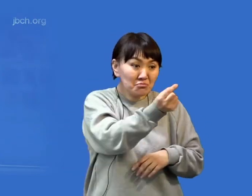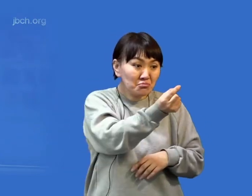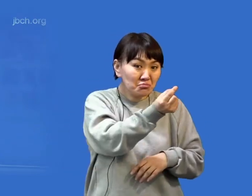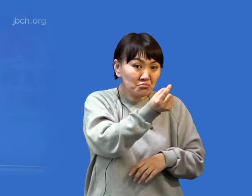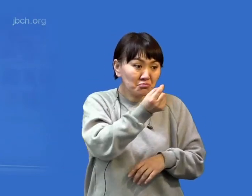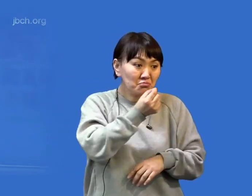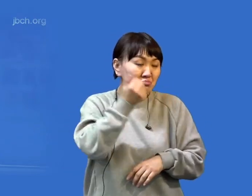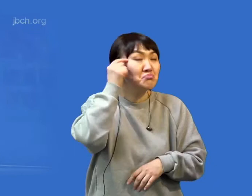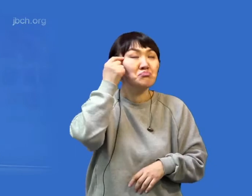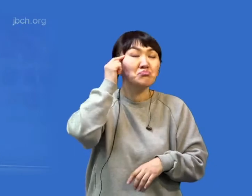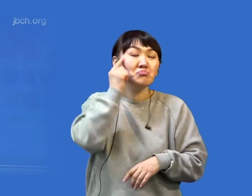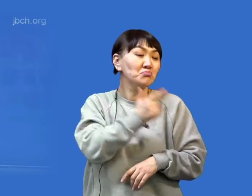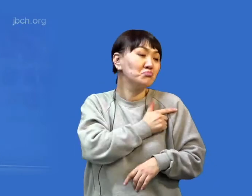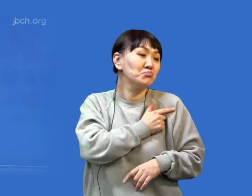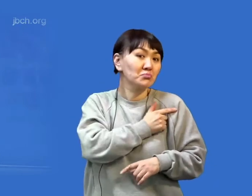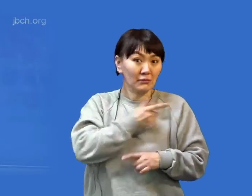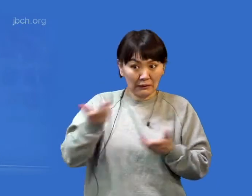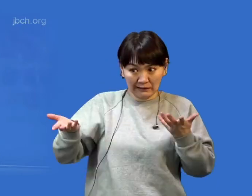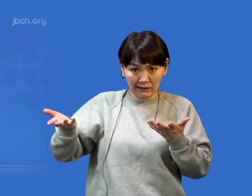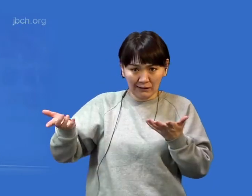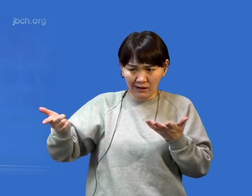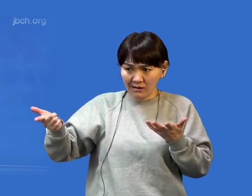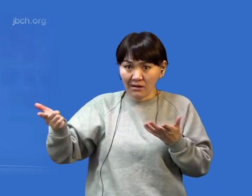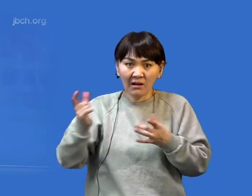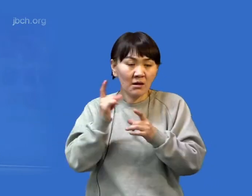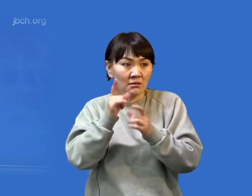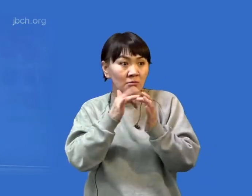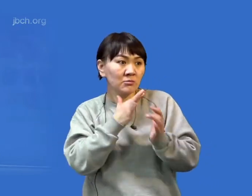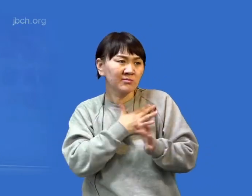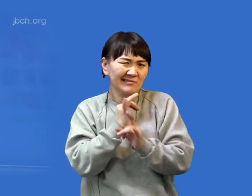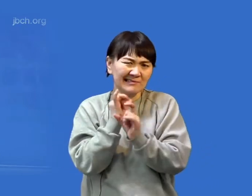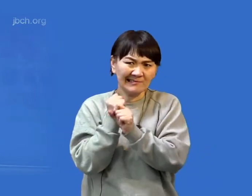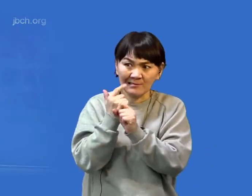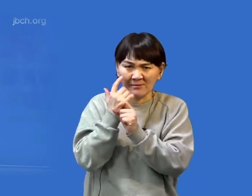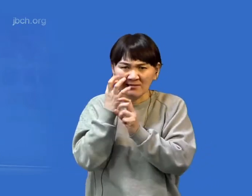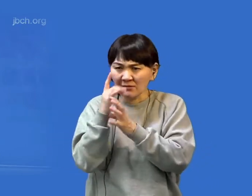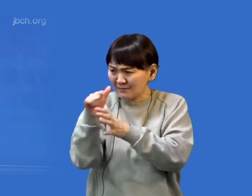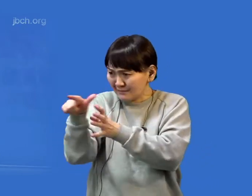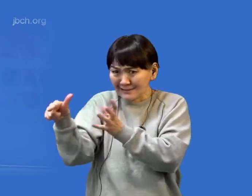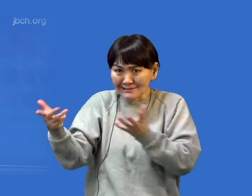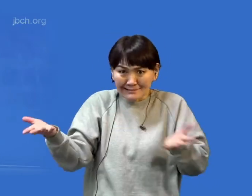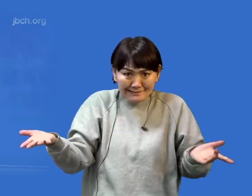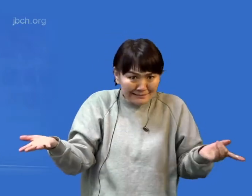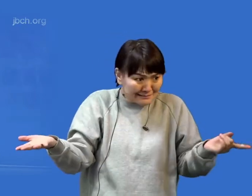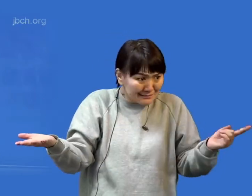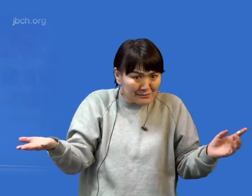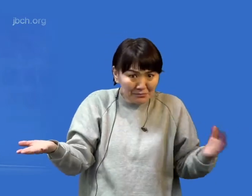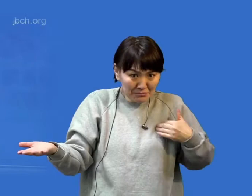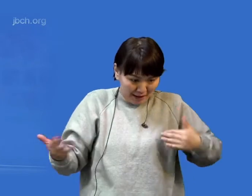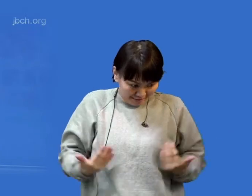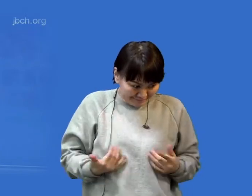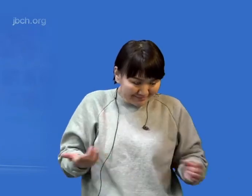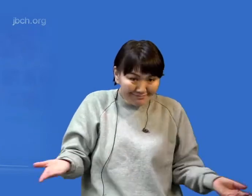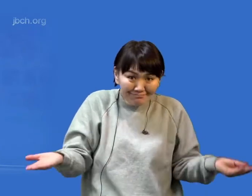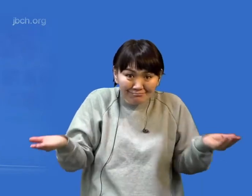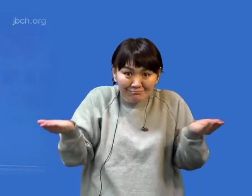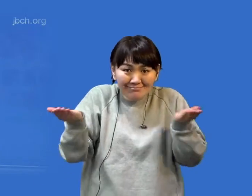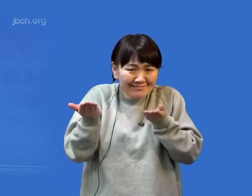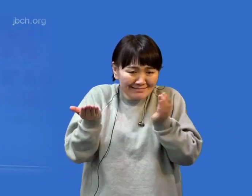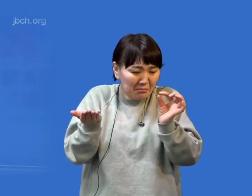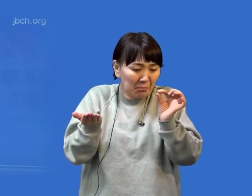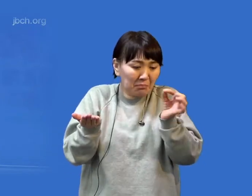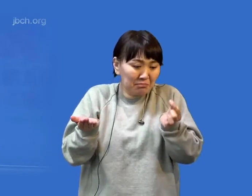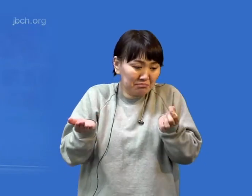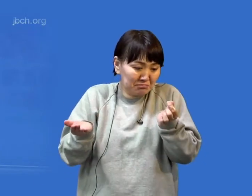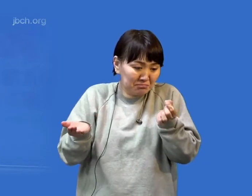амар тухтай амьдарч байгаа үед тийм байхад үртэл нэг жаахан л өөр хүмүүстэй өөрийгөө харьцуулаад л би яахлаараа би юм юм бэ